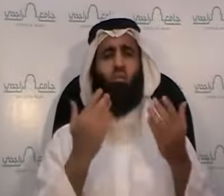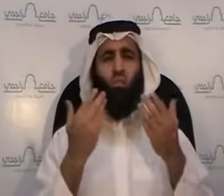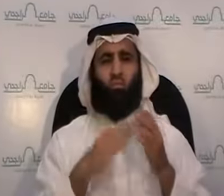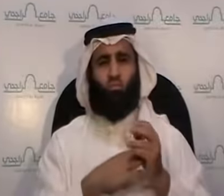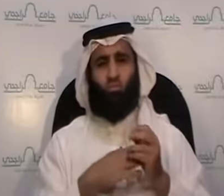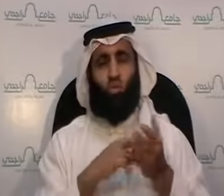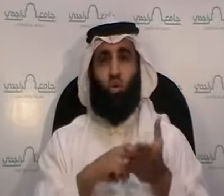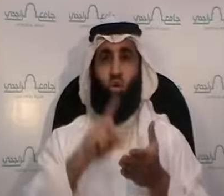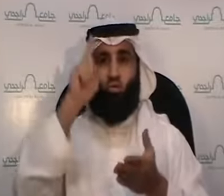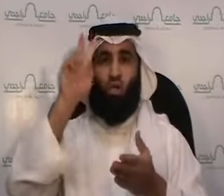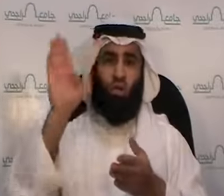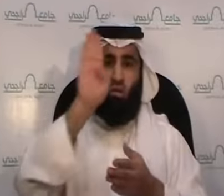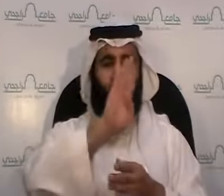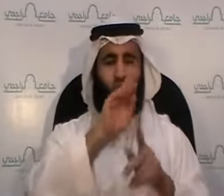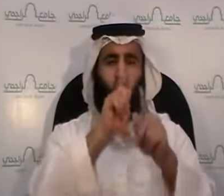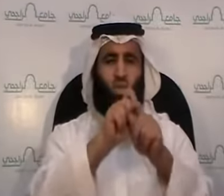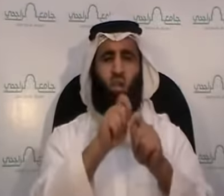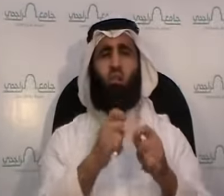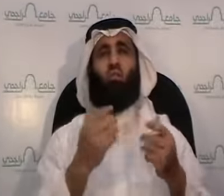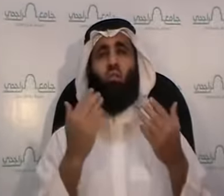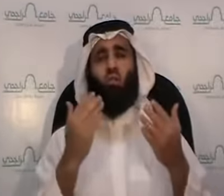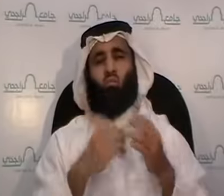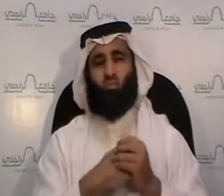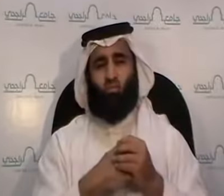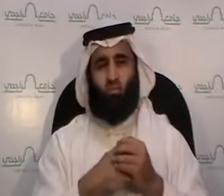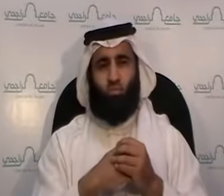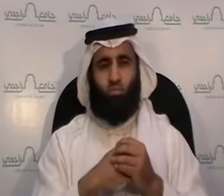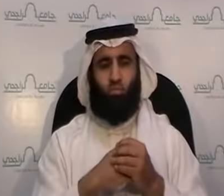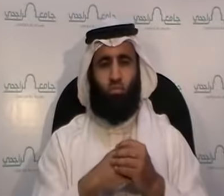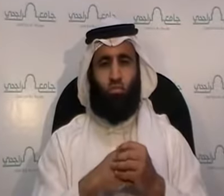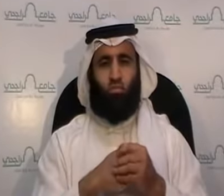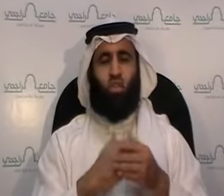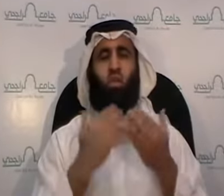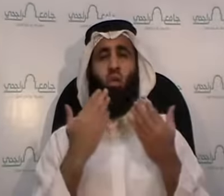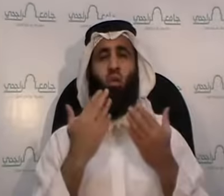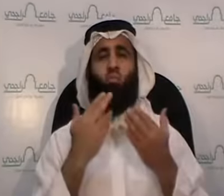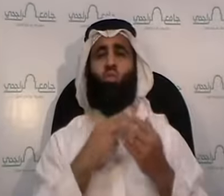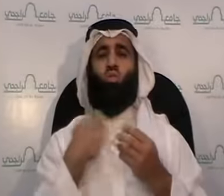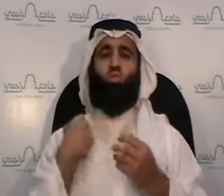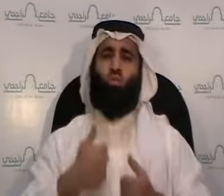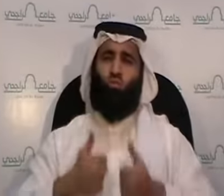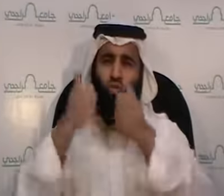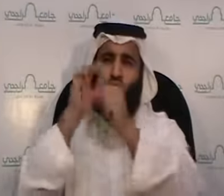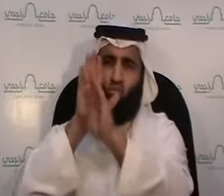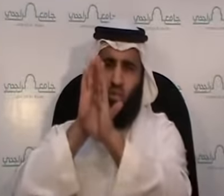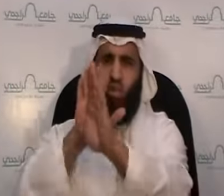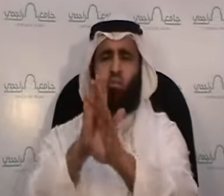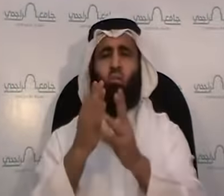خافك واتقاك واتبع رضاك يا رب العالمين. اللهم وفق ولي أمرنا لما تحبه وترضاه. اللهم